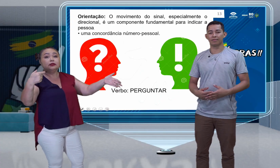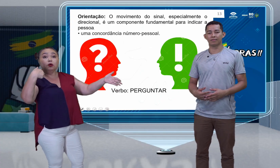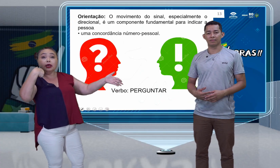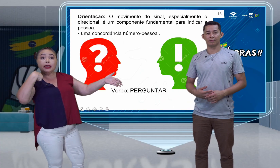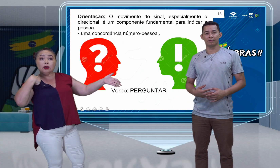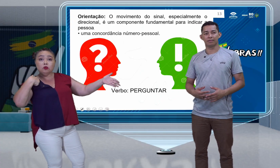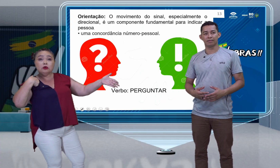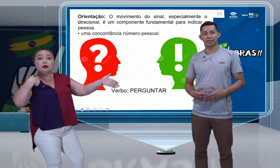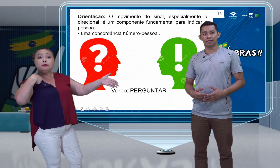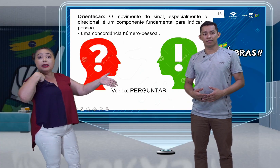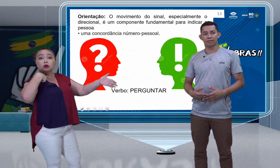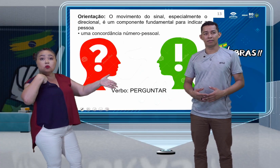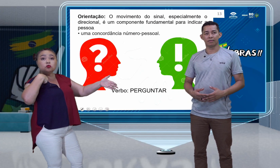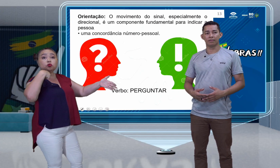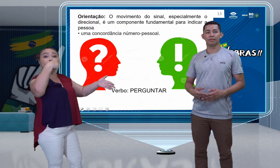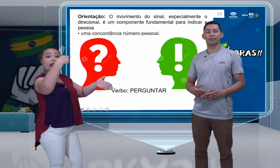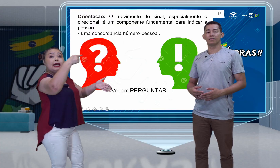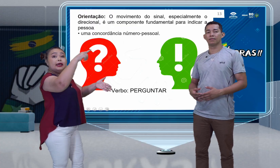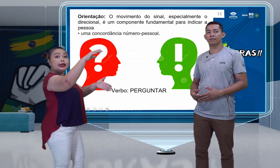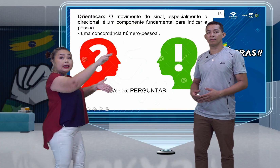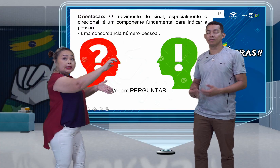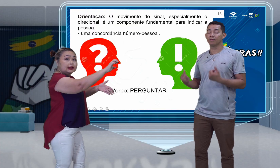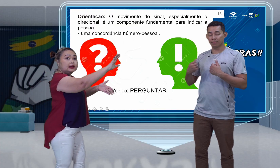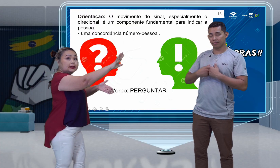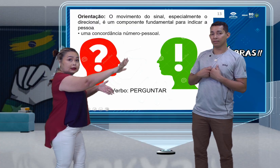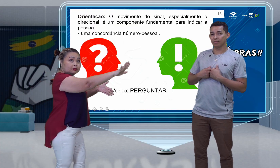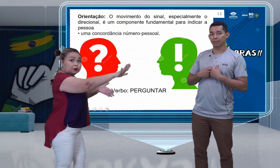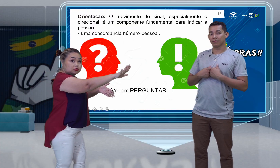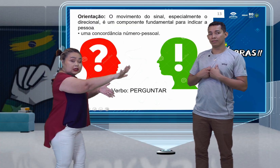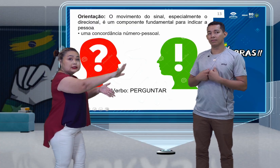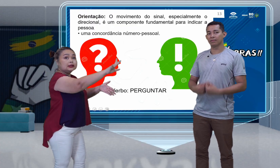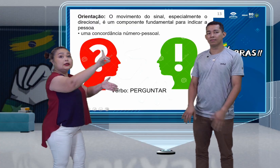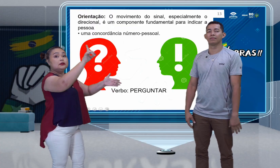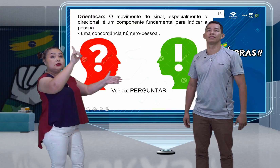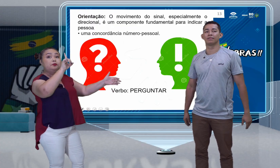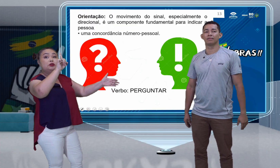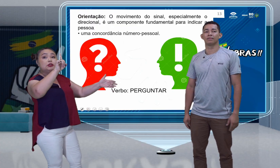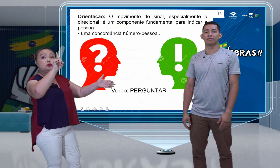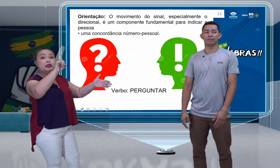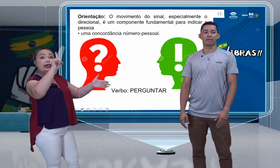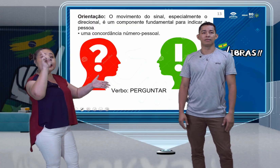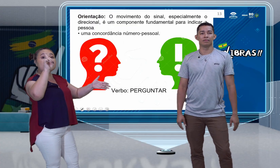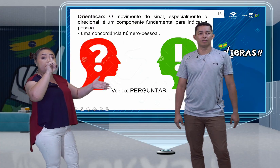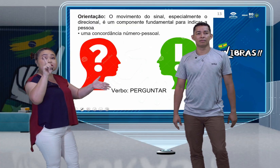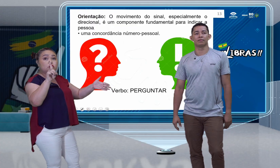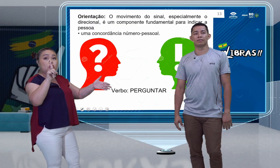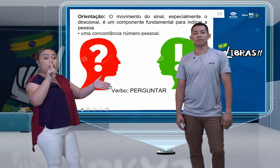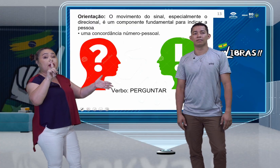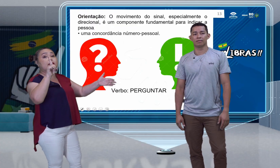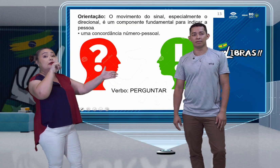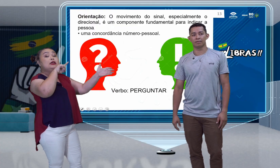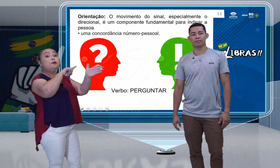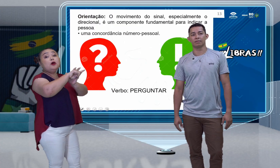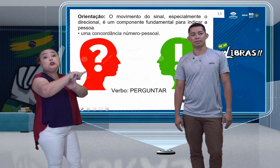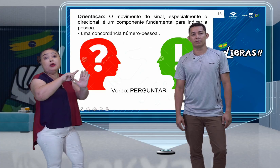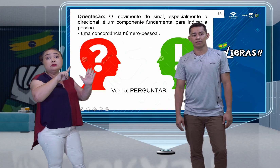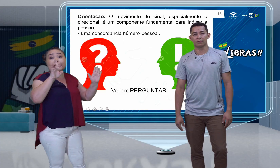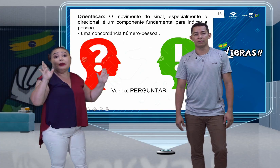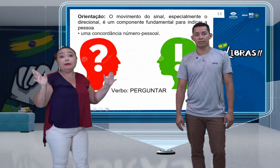Então, eu pergunto para ele, língua portuguesa. Então, por isso que é pessoa. Eu posso perguntar para mais